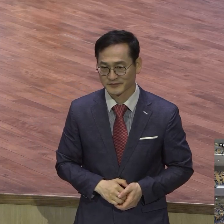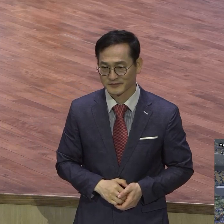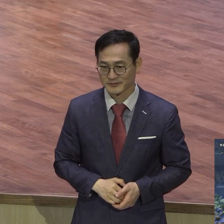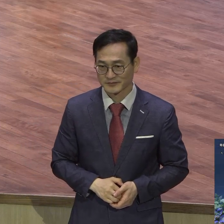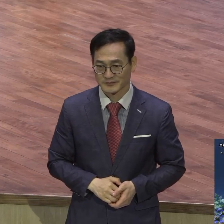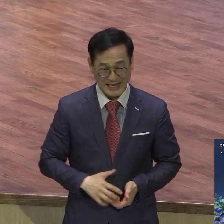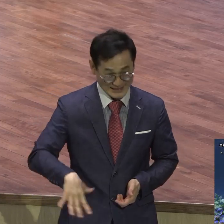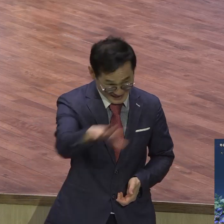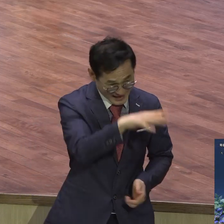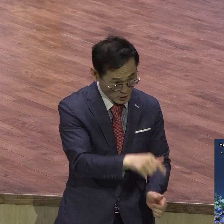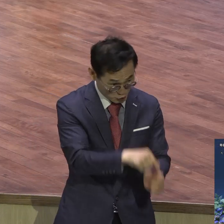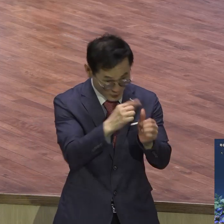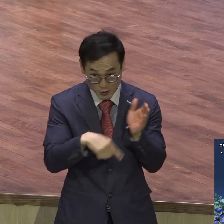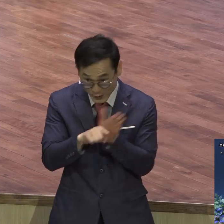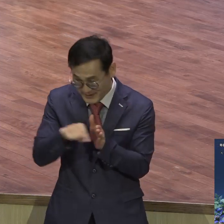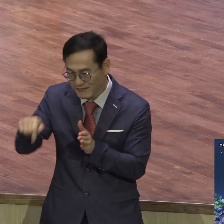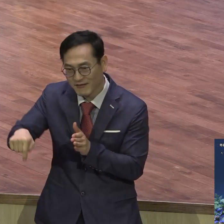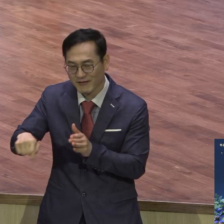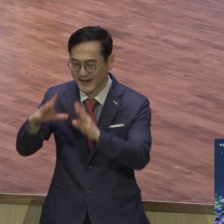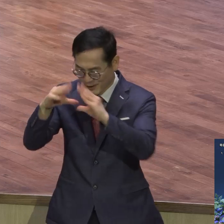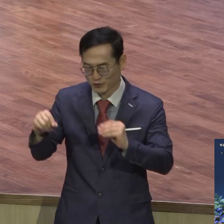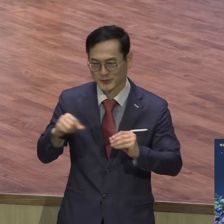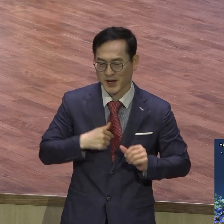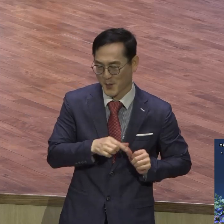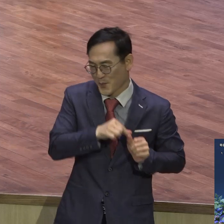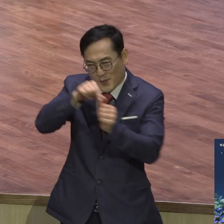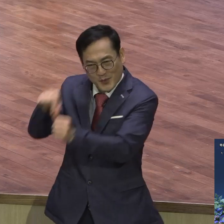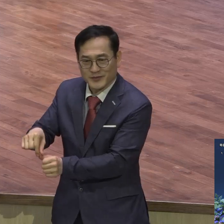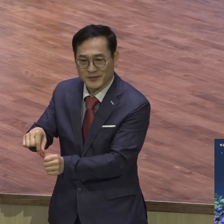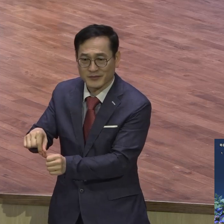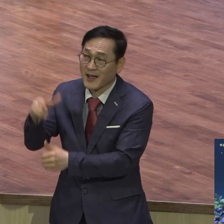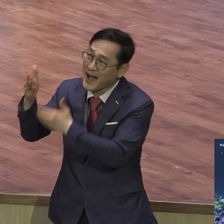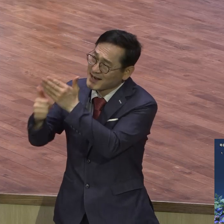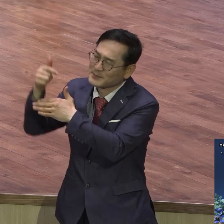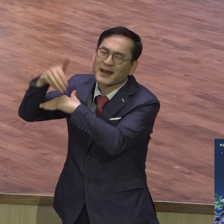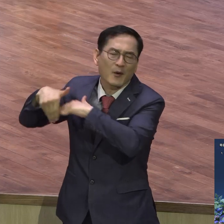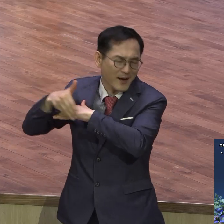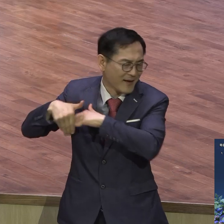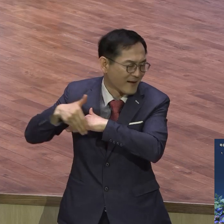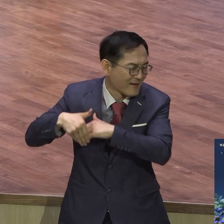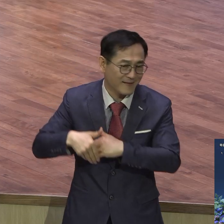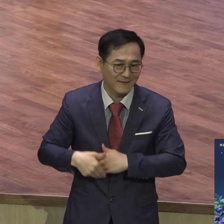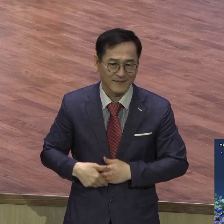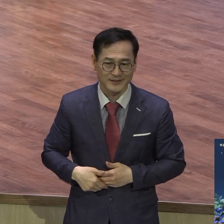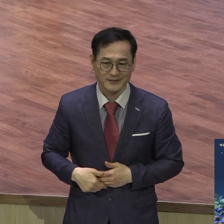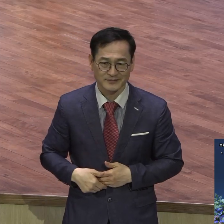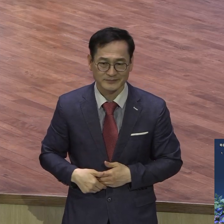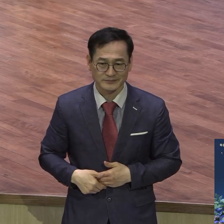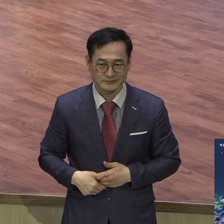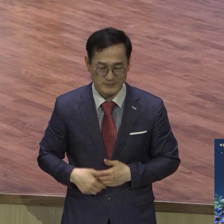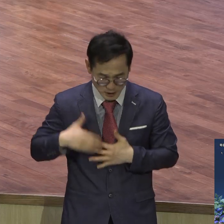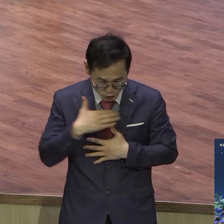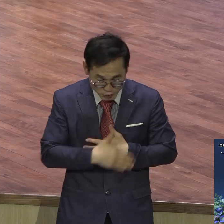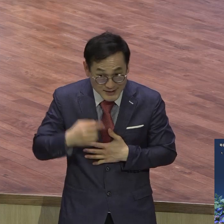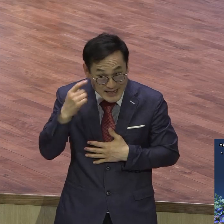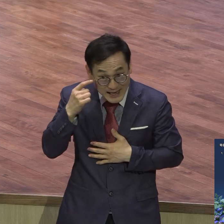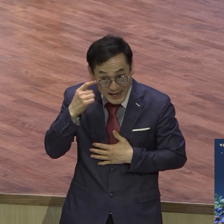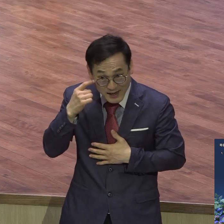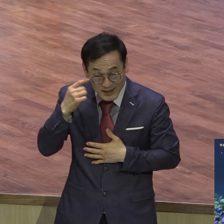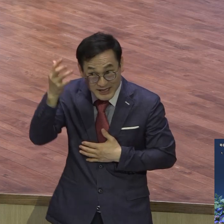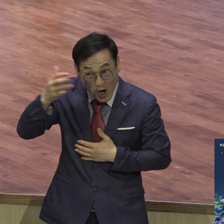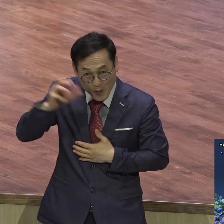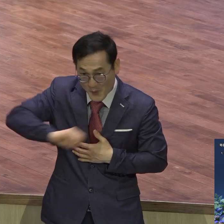살리려고 날 먼저 보냈어 영적으로 영적 시각한 영적으로 해석한 거요 육신적인 감정이나 원숨에는 어떤 상처가 아니에요